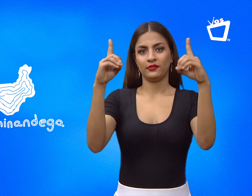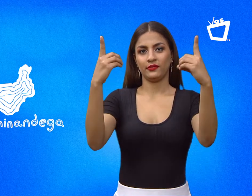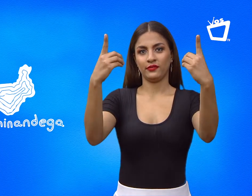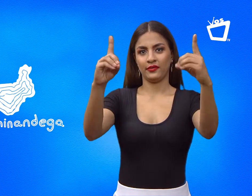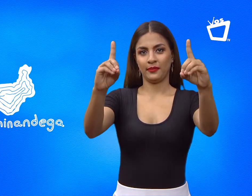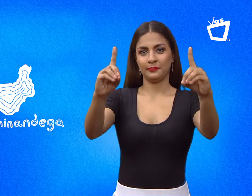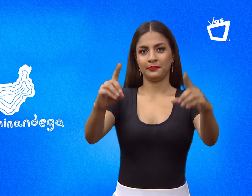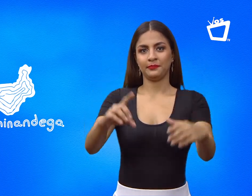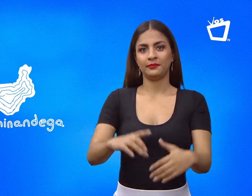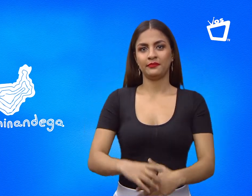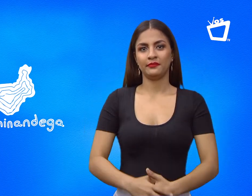Chinandega.